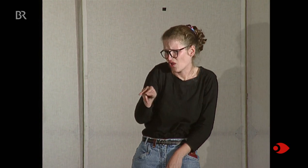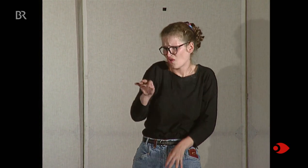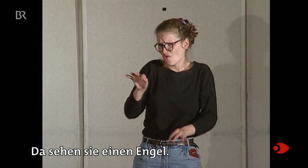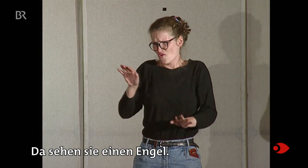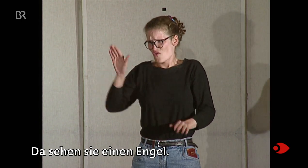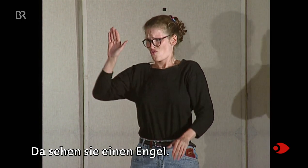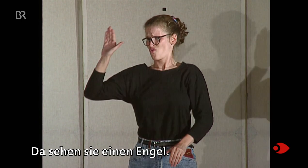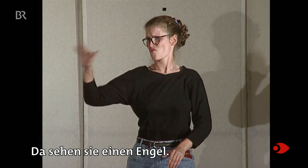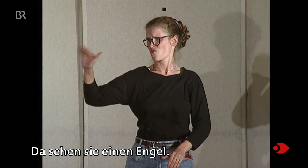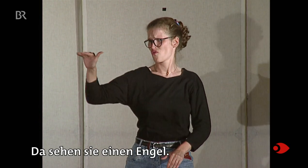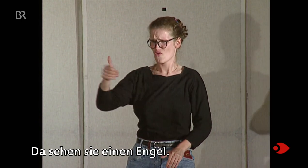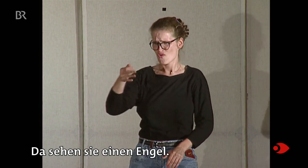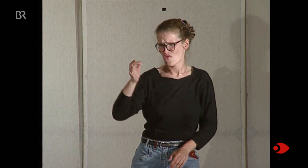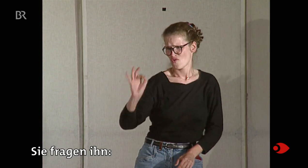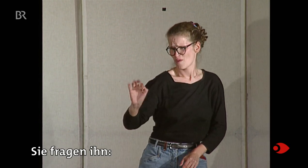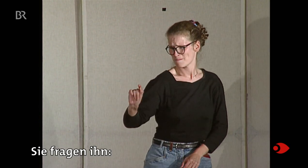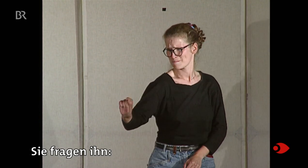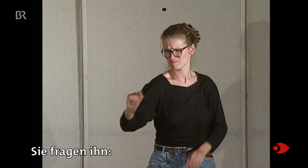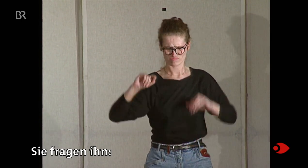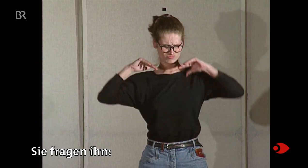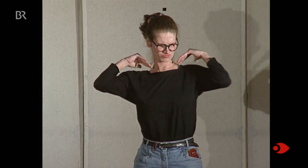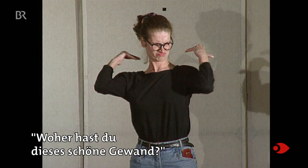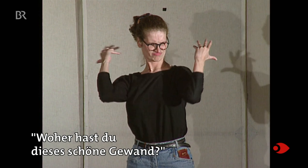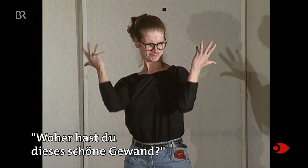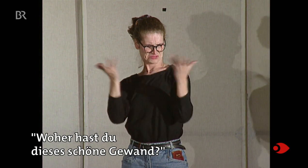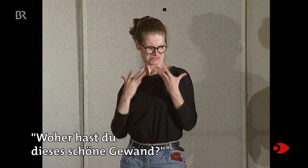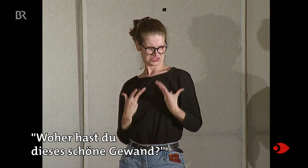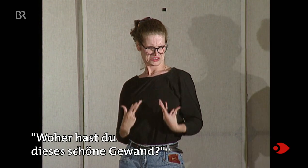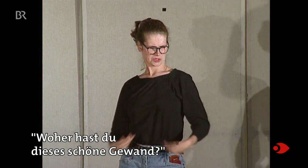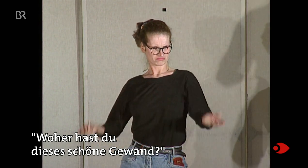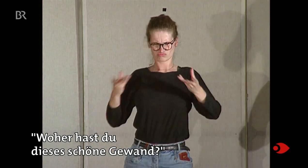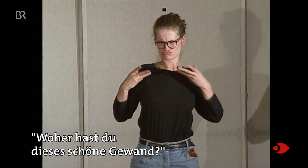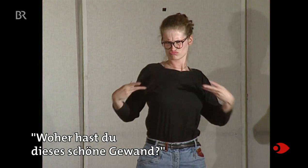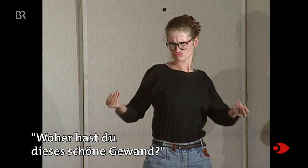Da sehen sie einen Engel. Sie fragen ihn, woher hast du dieses schöne Gewand?